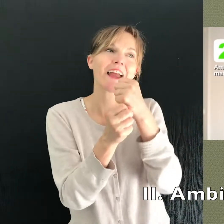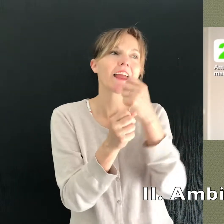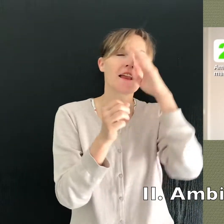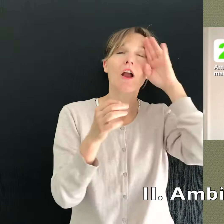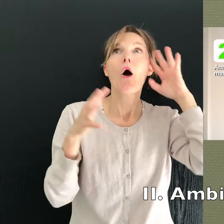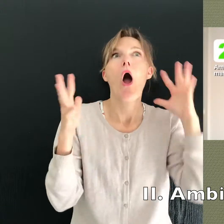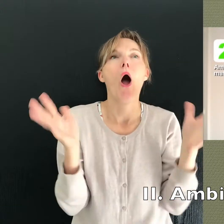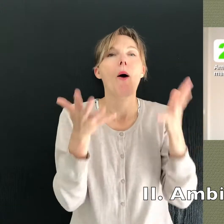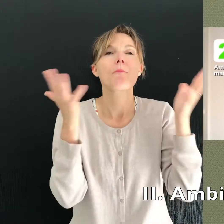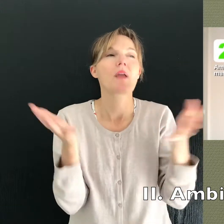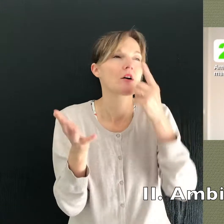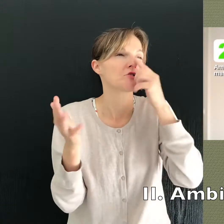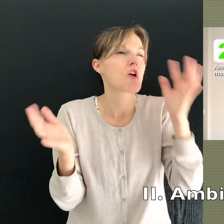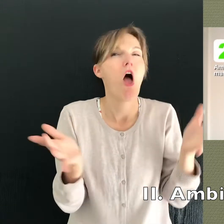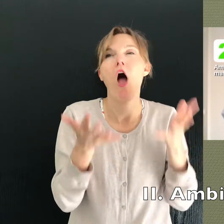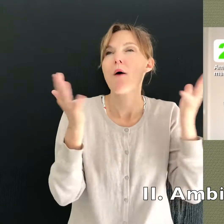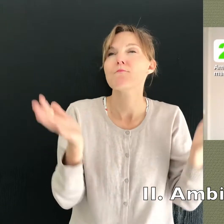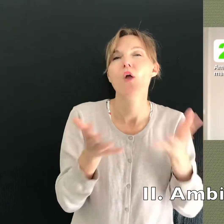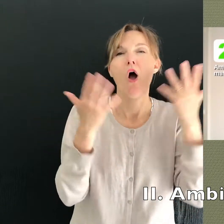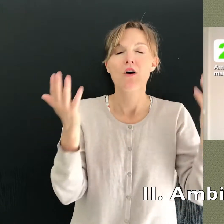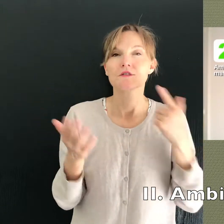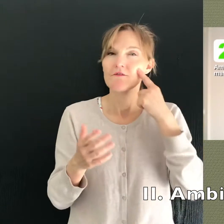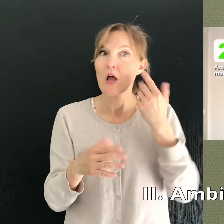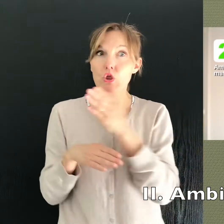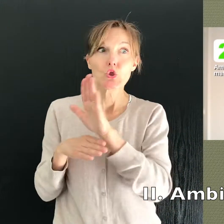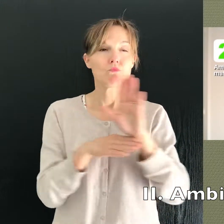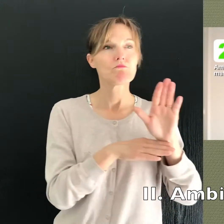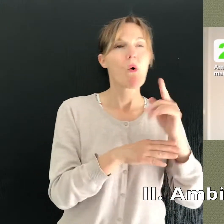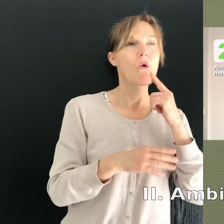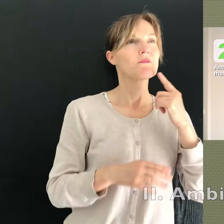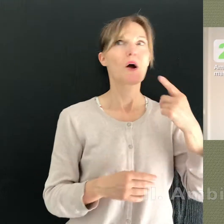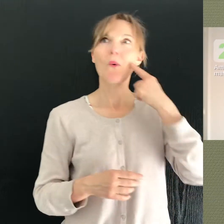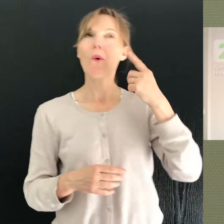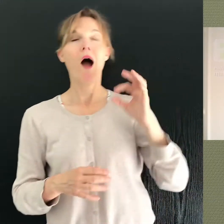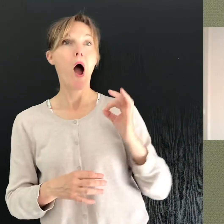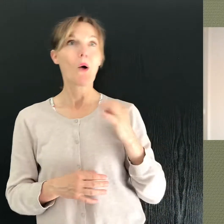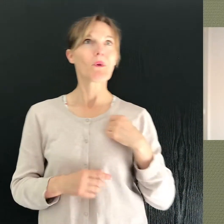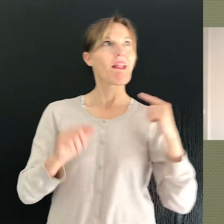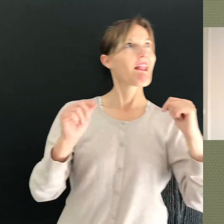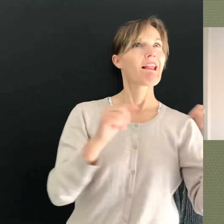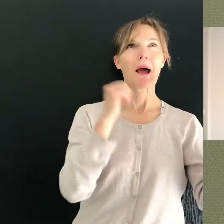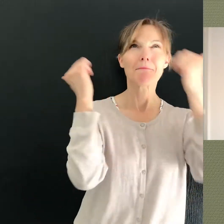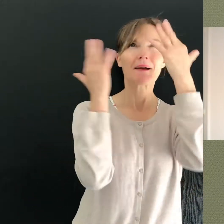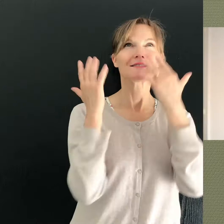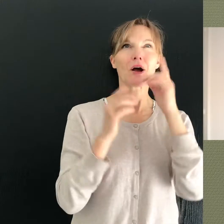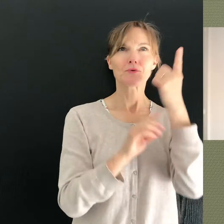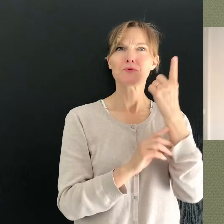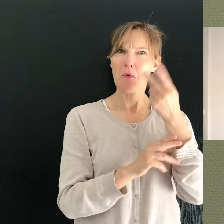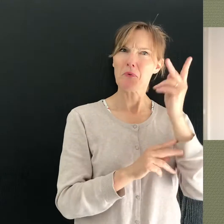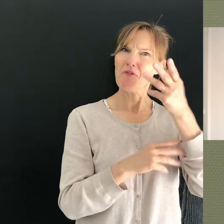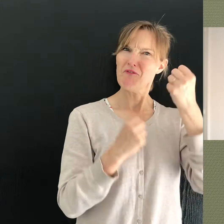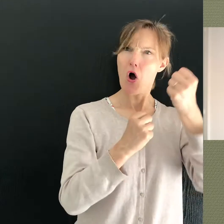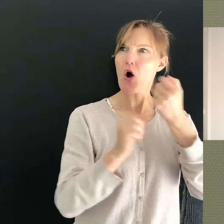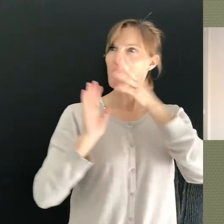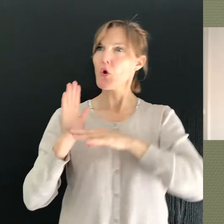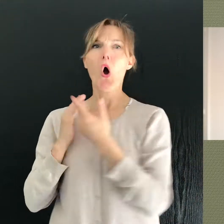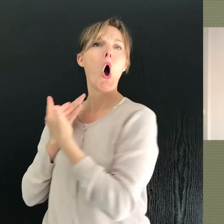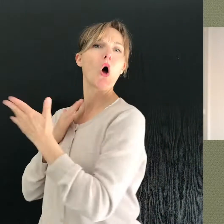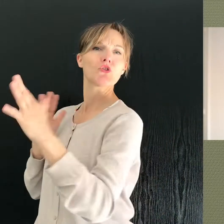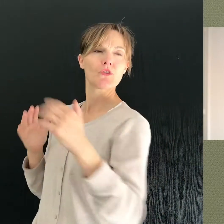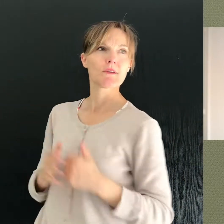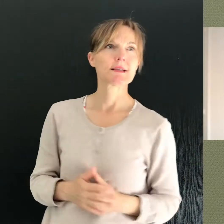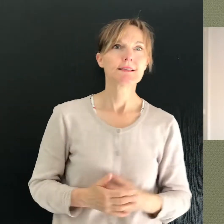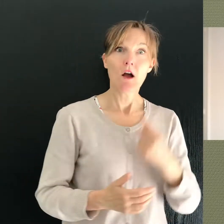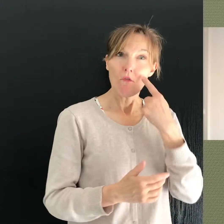des ambiances qui feraient croire que dans notre Église, la présence de Dieu est plus forte qu'ailleurs. On peut observer